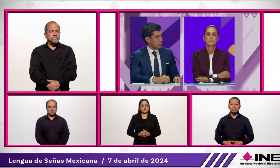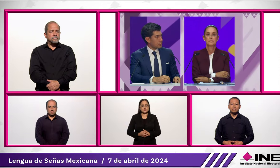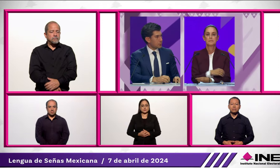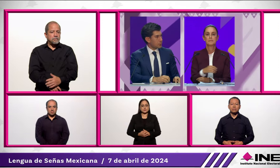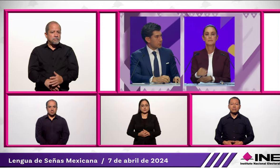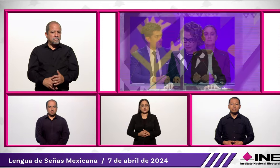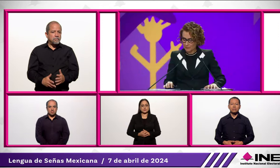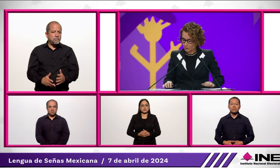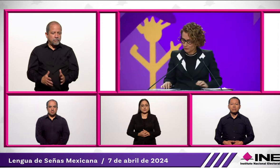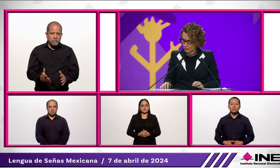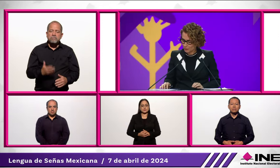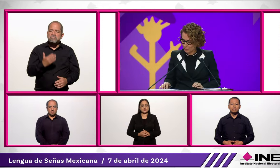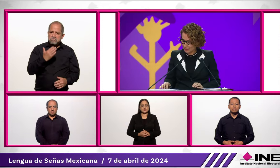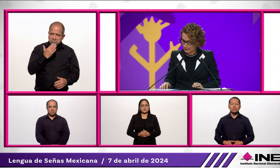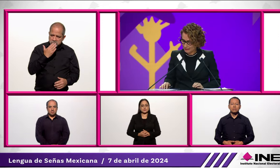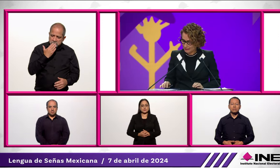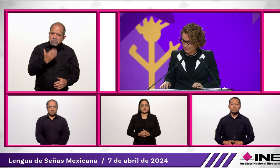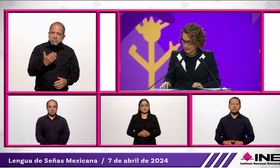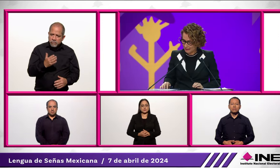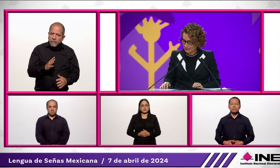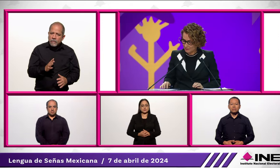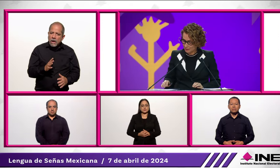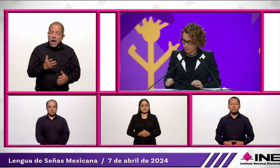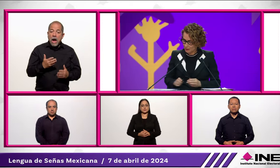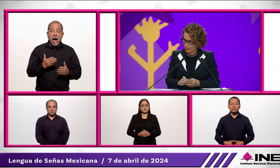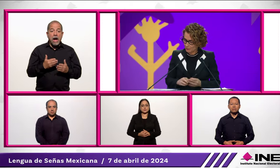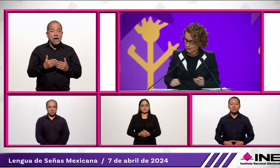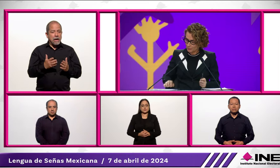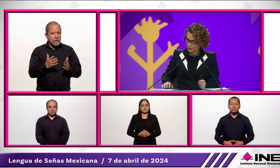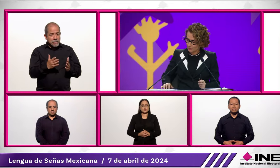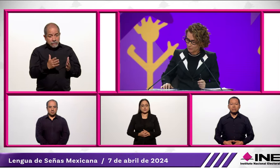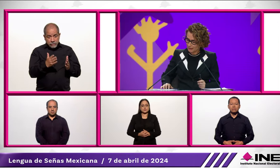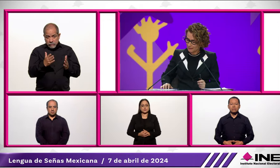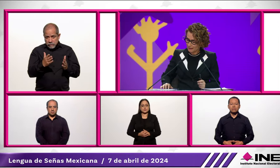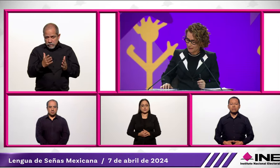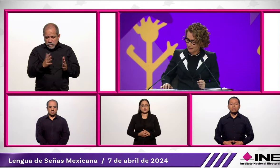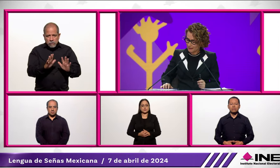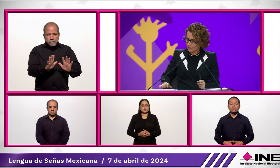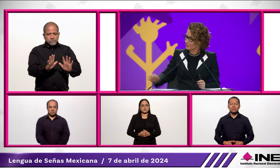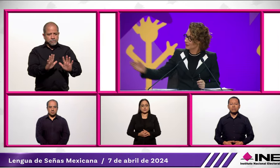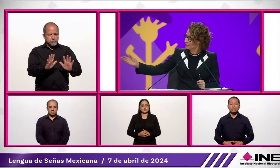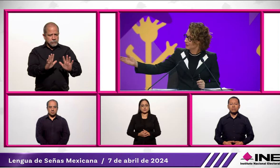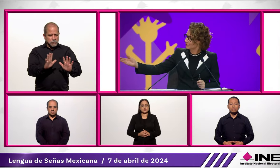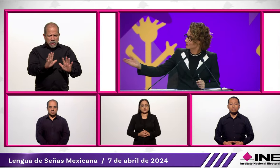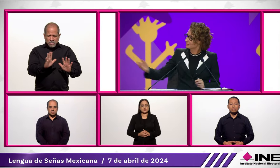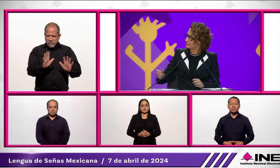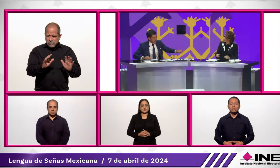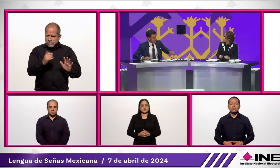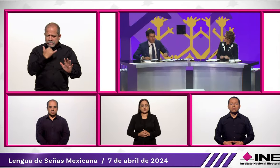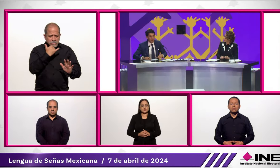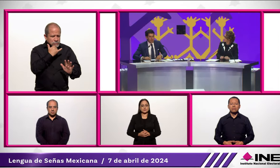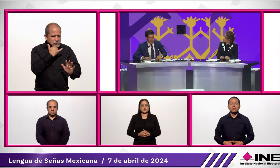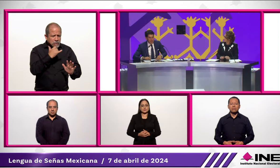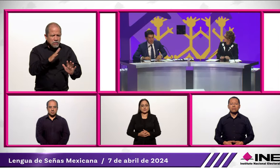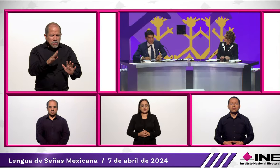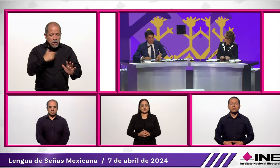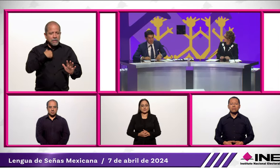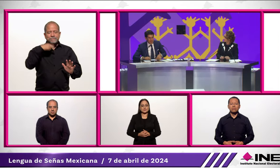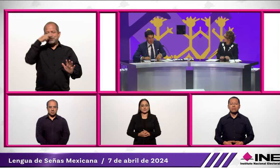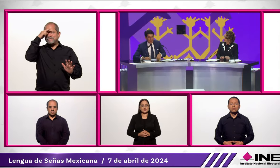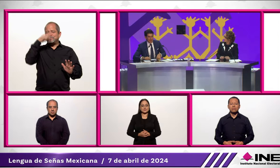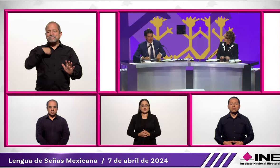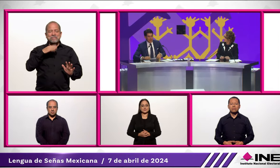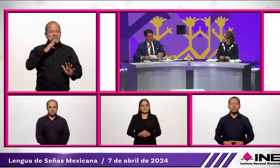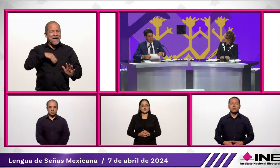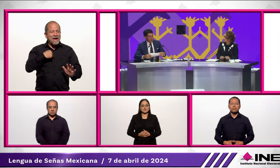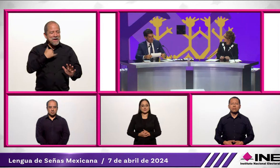Muy bien, vamos con la candidata, vamos ahora con las preguntas. Perdón, me atropellé yo. Sí. Vamos con la segunda